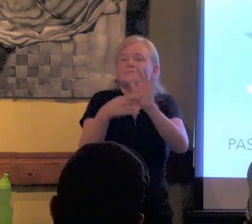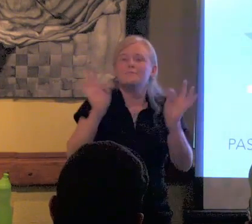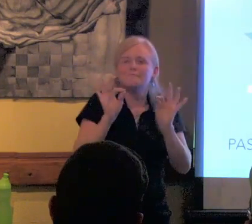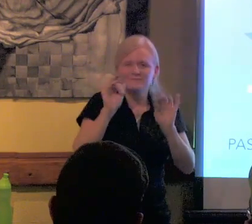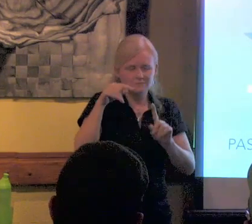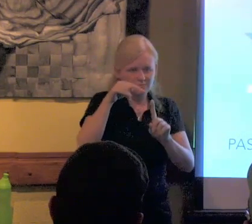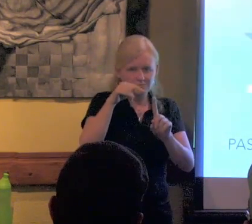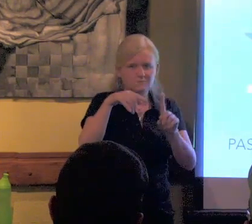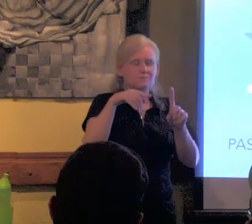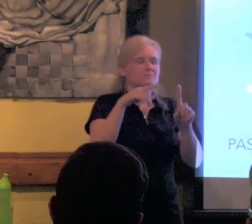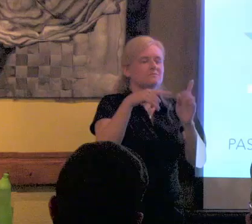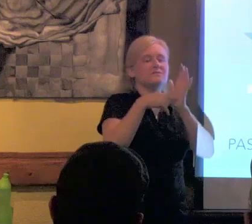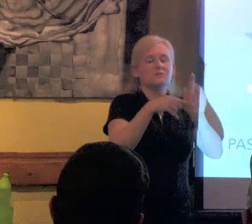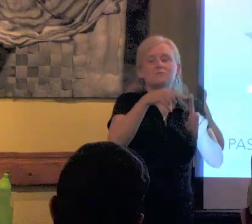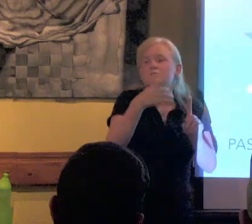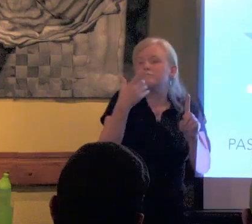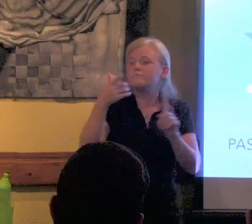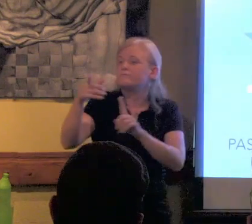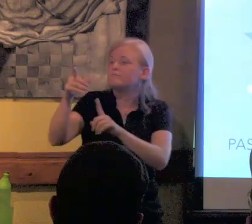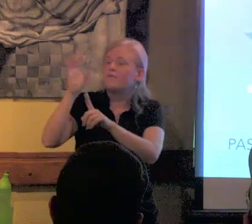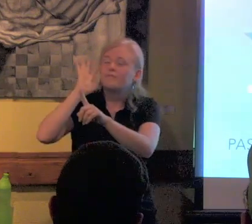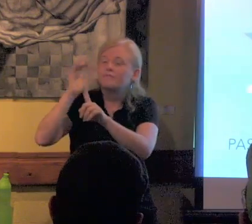que ce soit, c'est ça, dans des situations anodines,